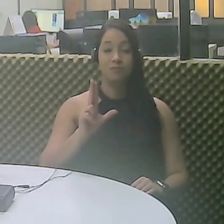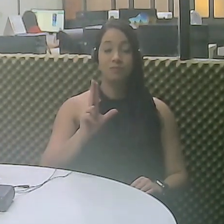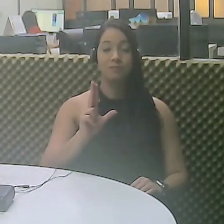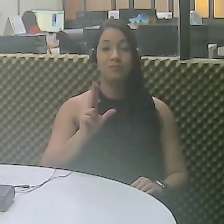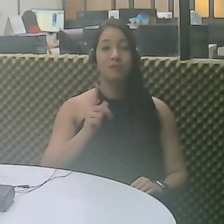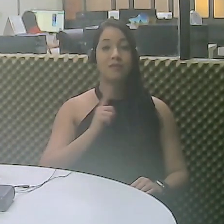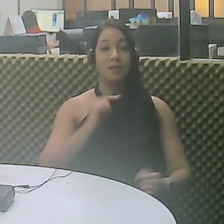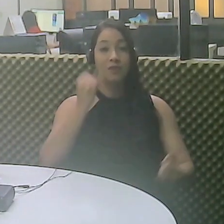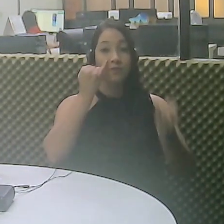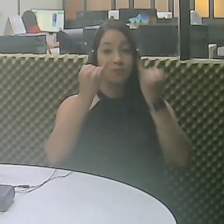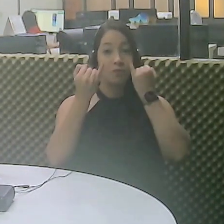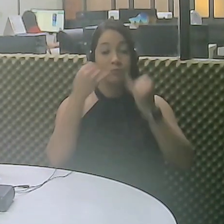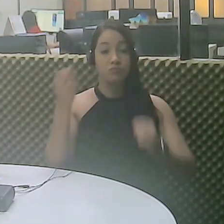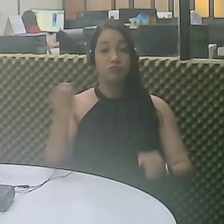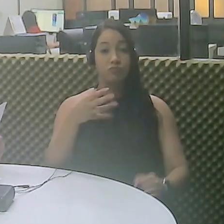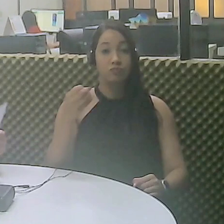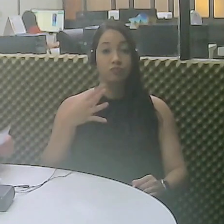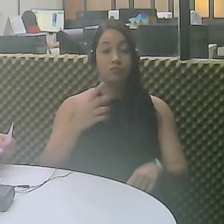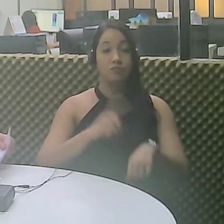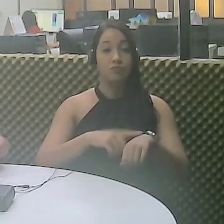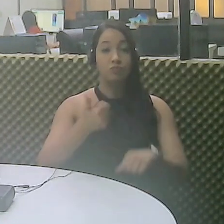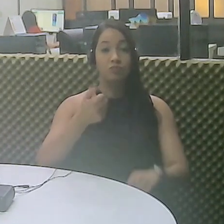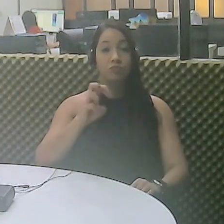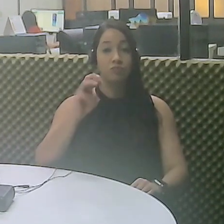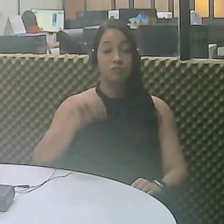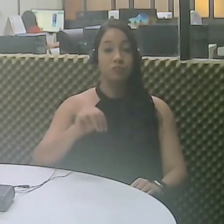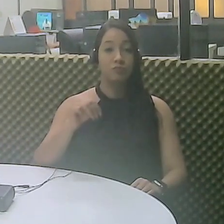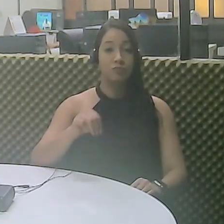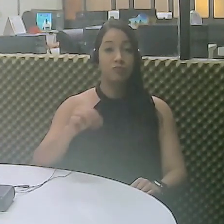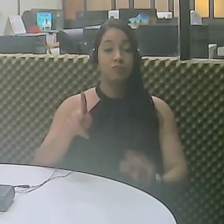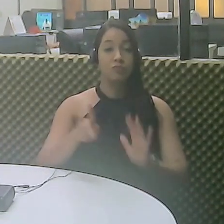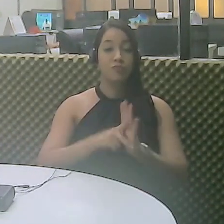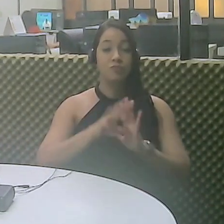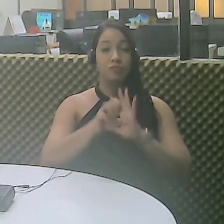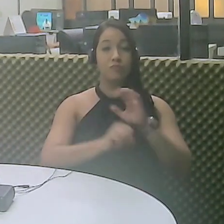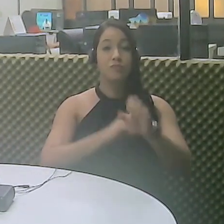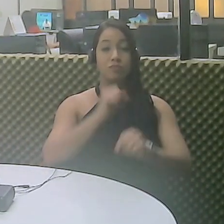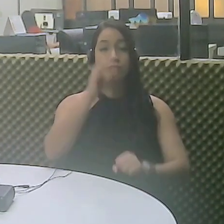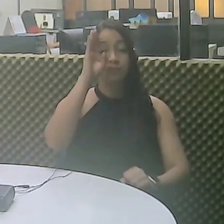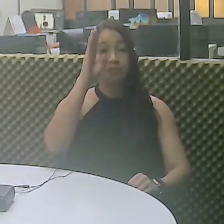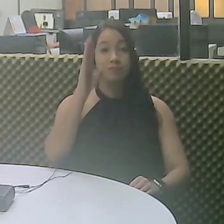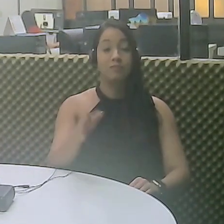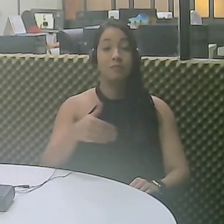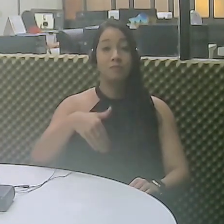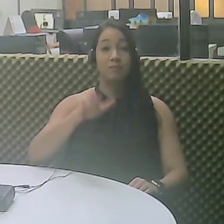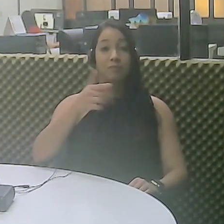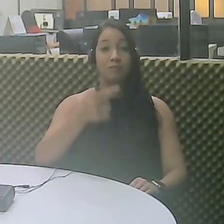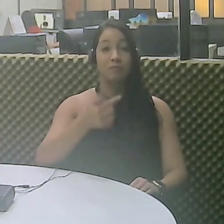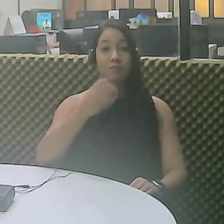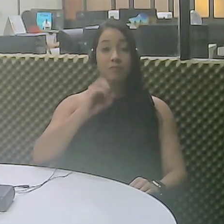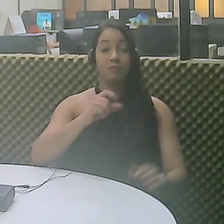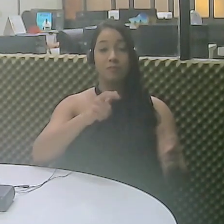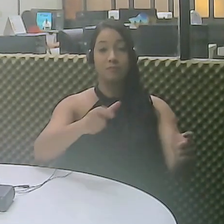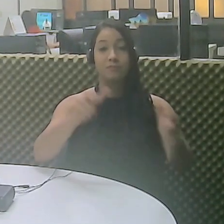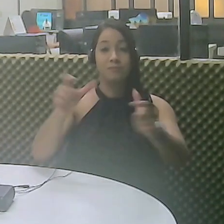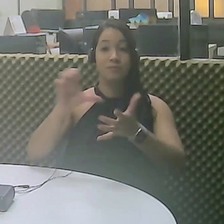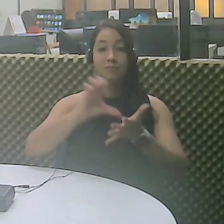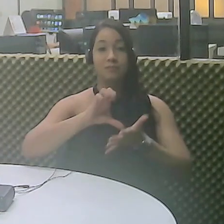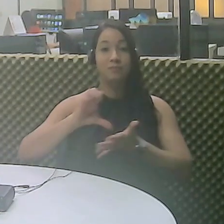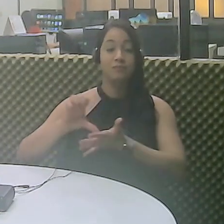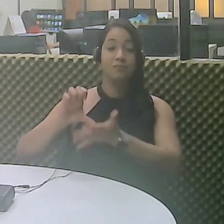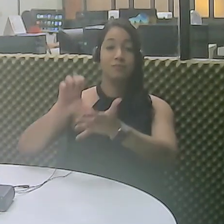traz dados atualizados a cada 15 minutos com informações coletadas diretamente das mais de 70 estações